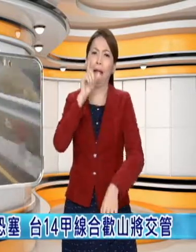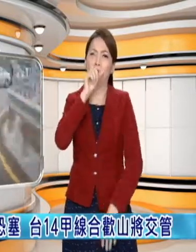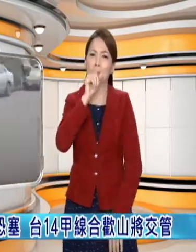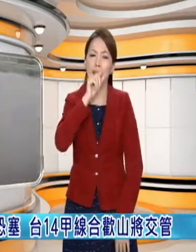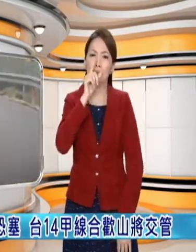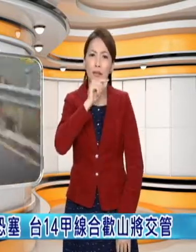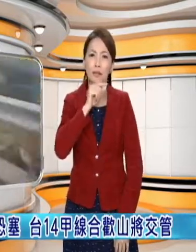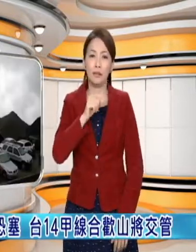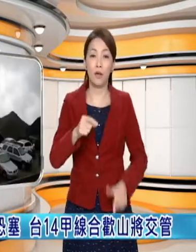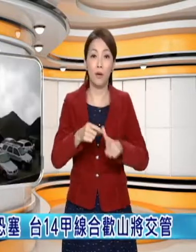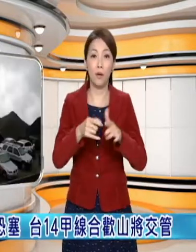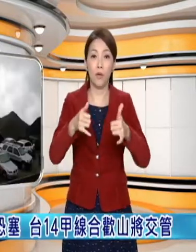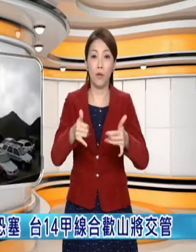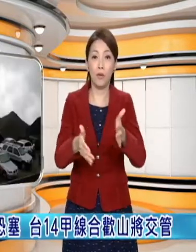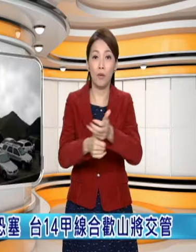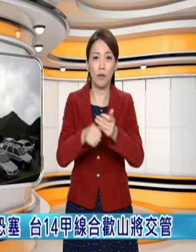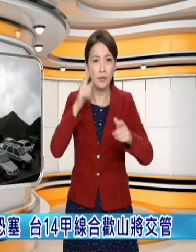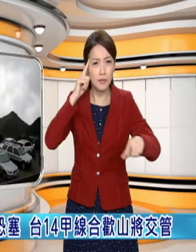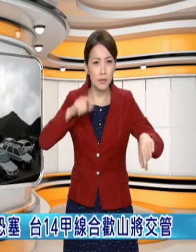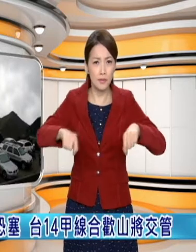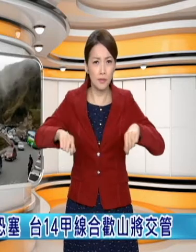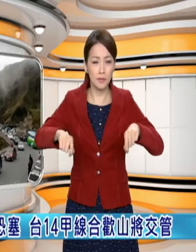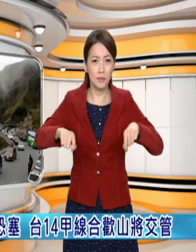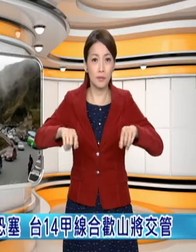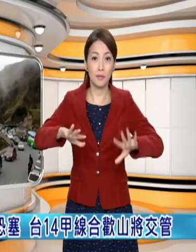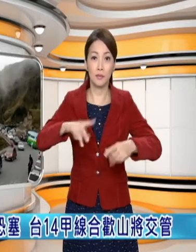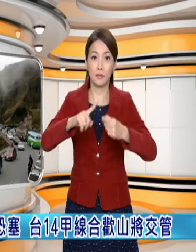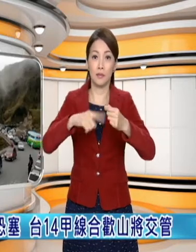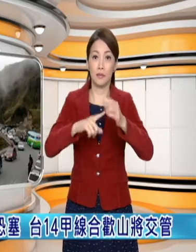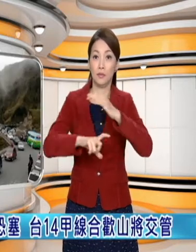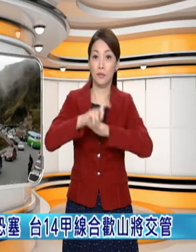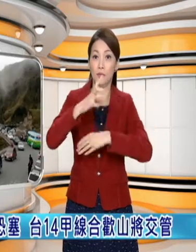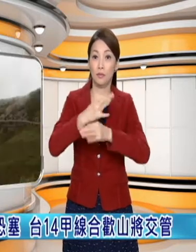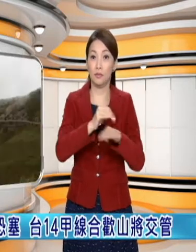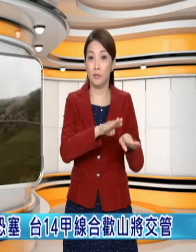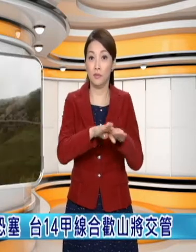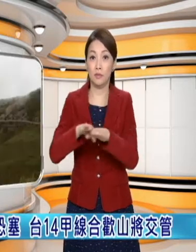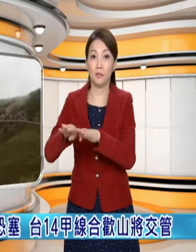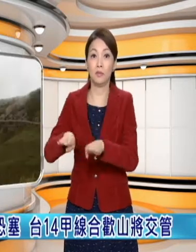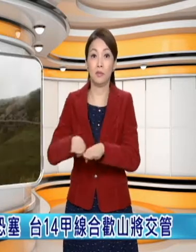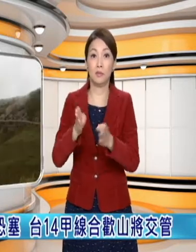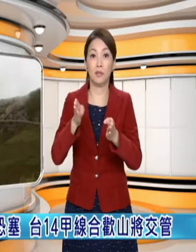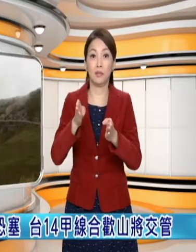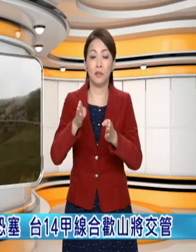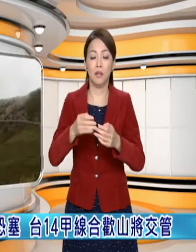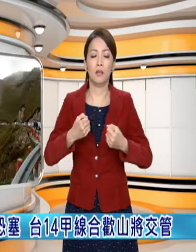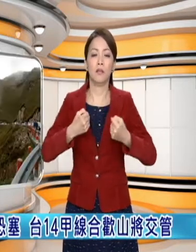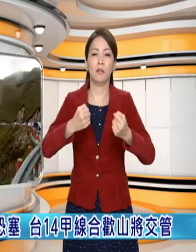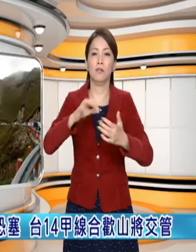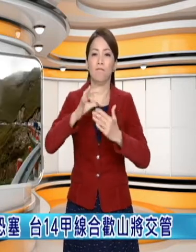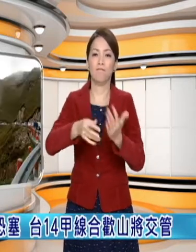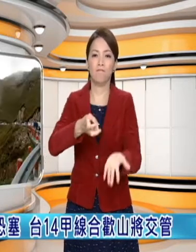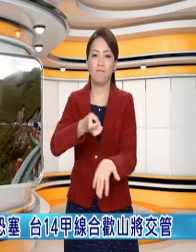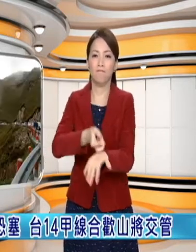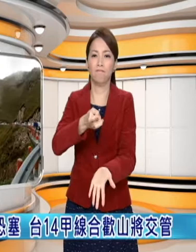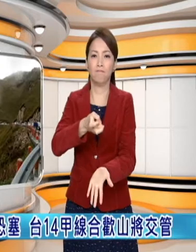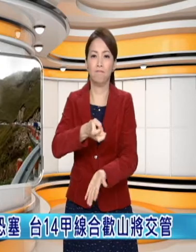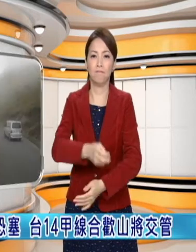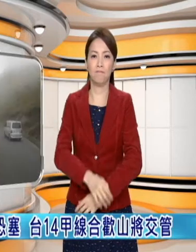常常造成交通事故。公路总局计划从今年中秋节连假开始要实